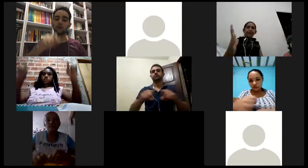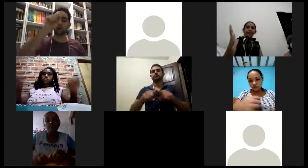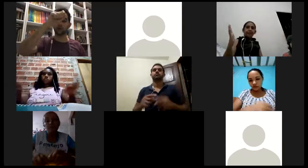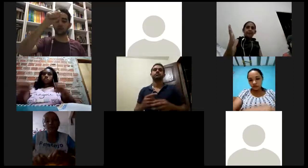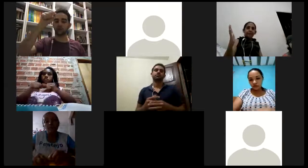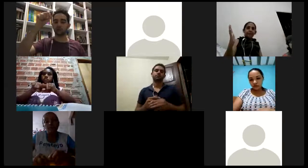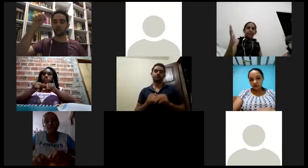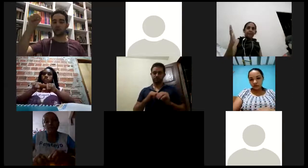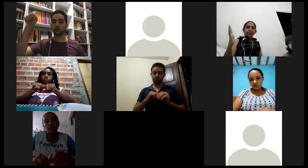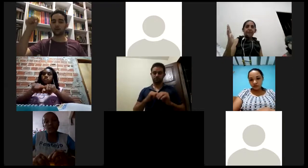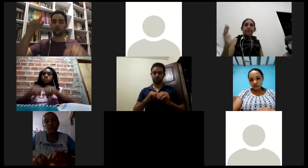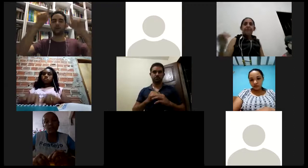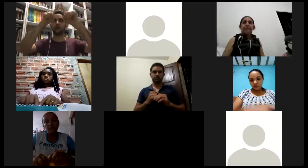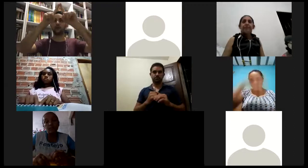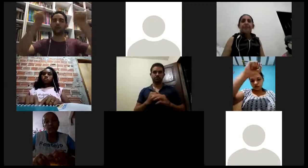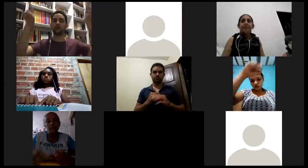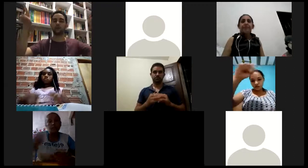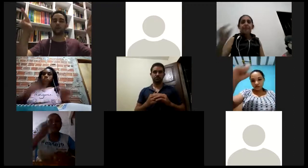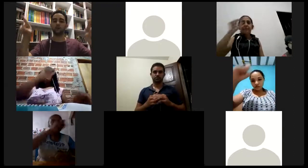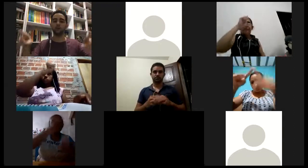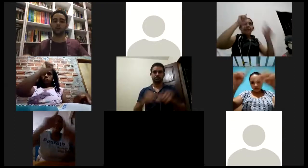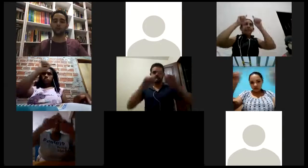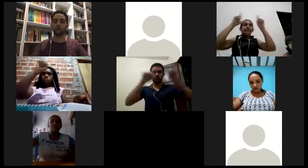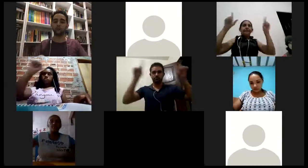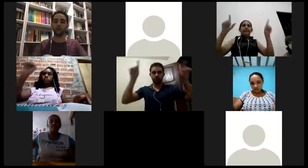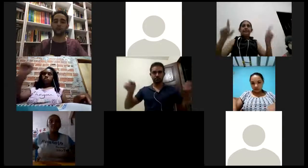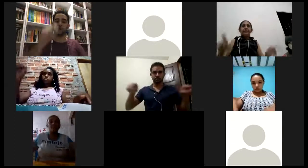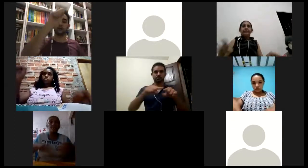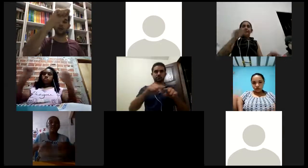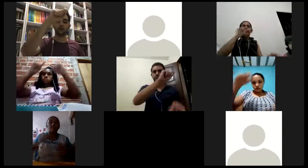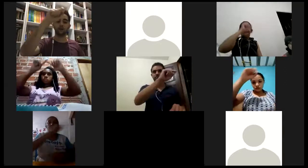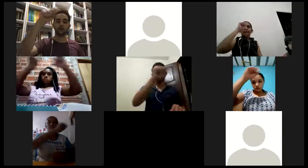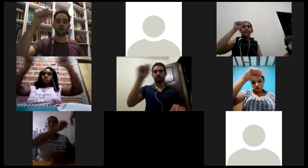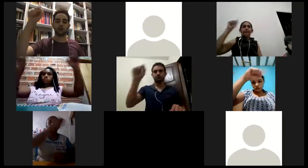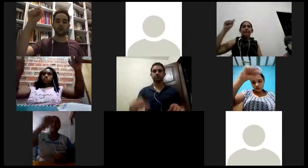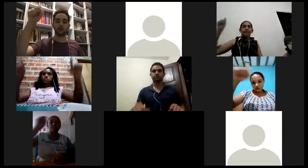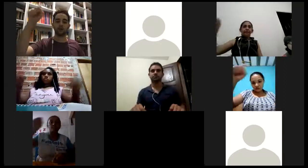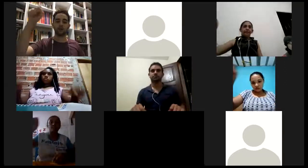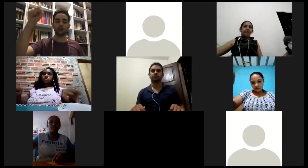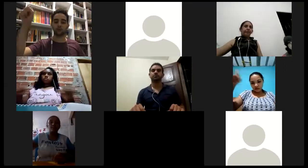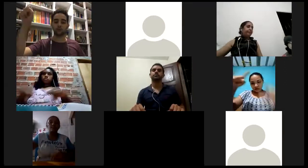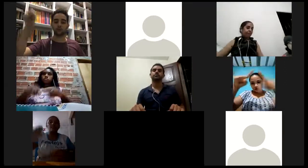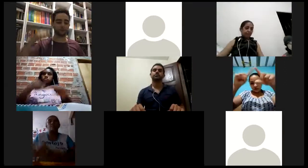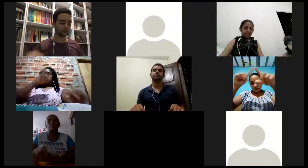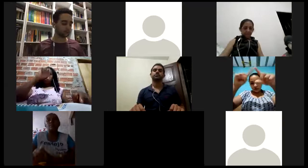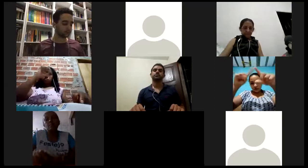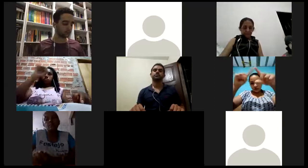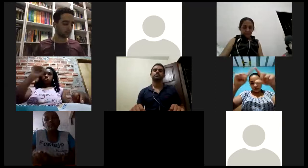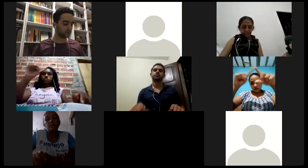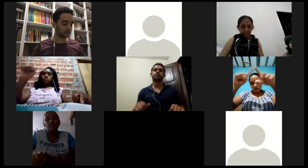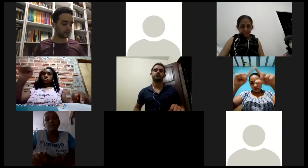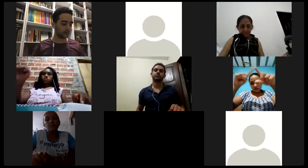quadro, eu escrevo nesse quadro. Então eu posso fazer um sinal composto. Faço o quadro, escrevo.